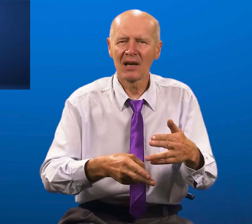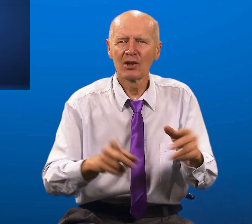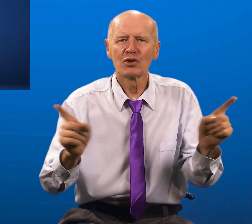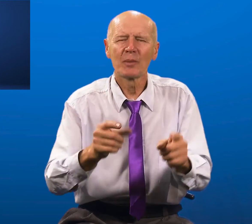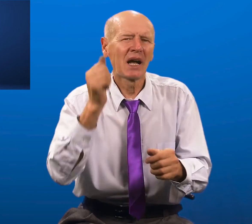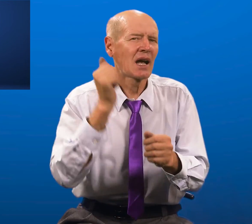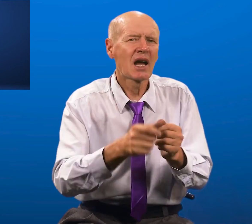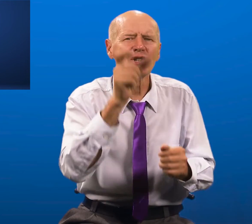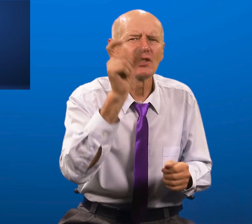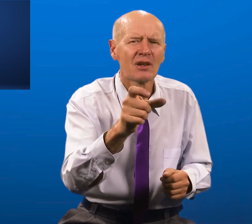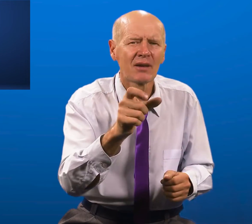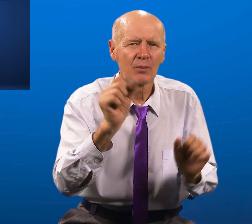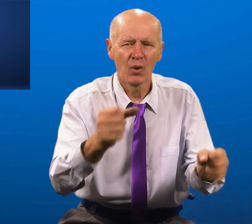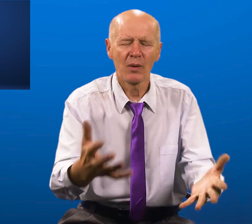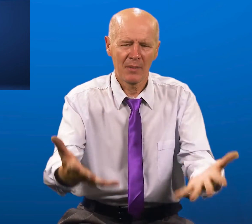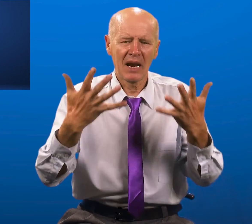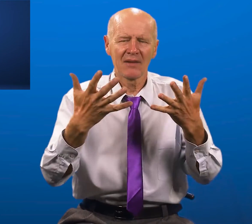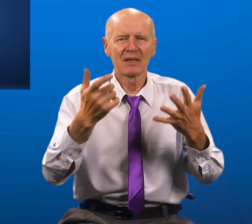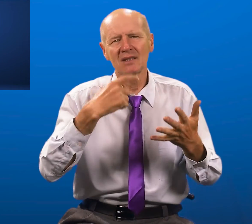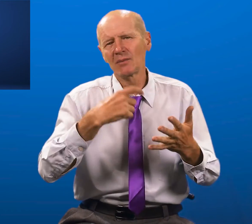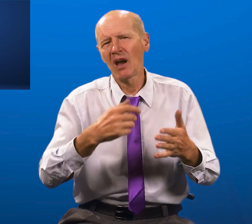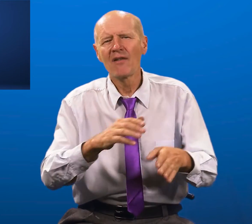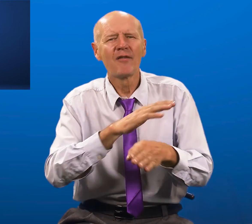мог проявить себя в полной мере.